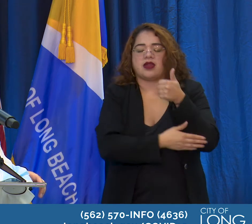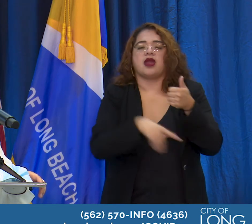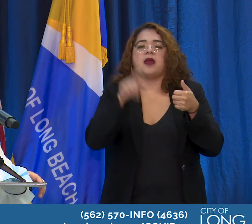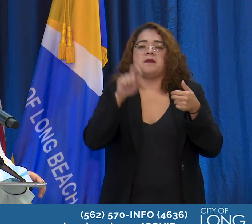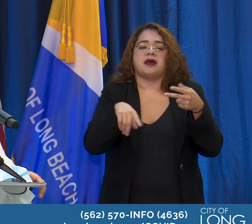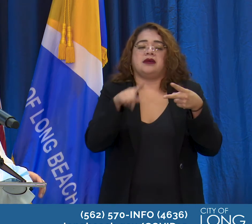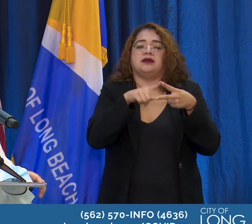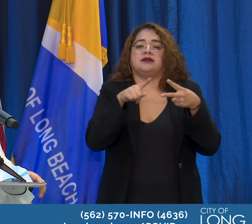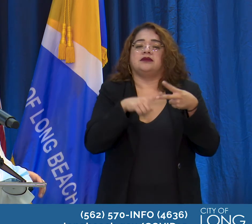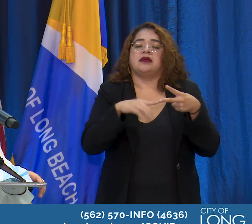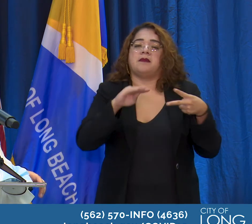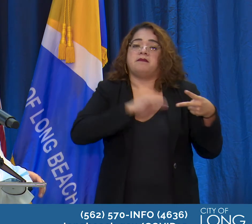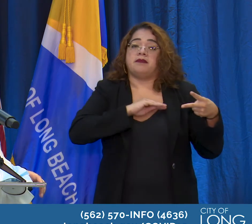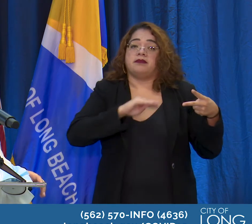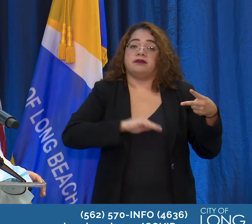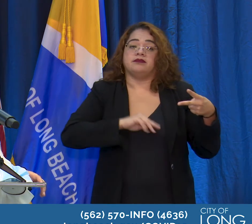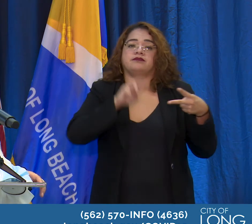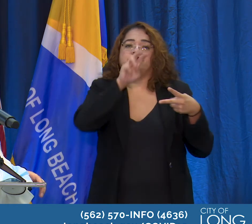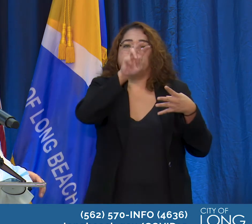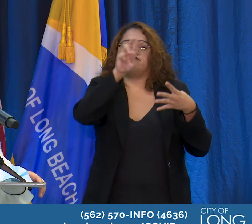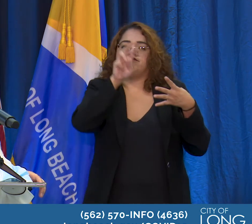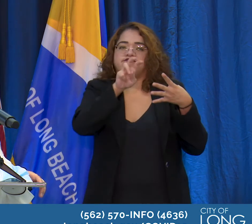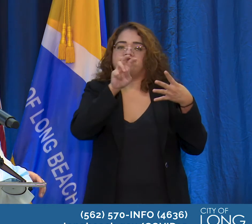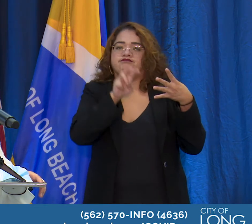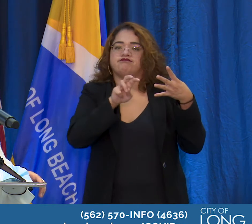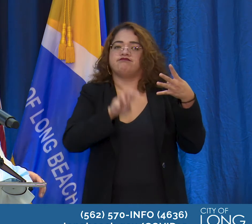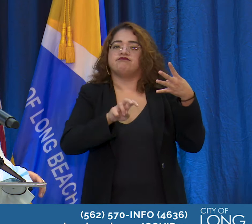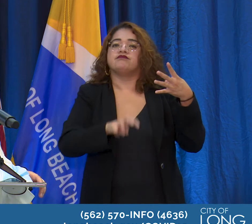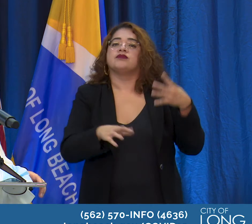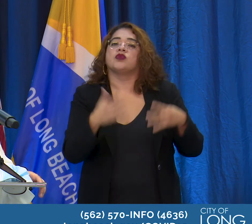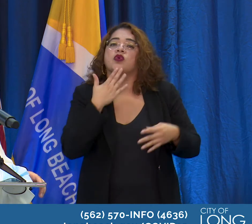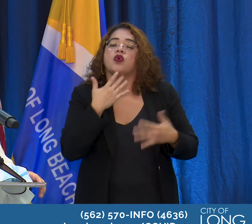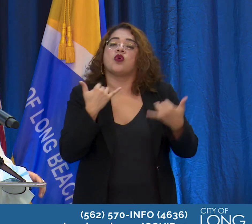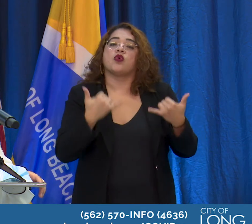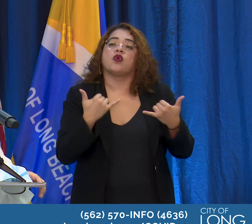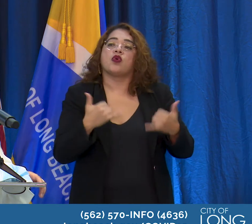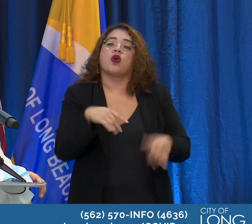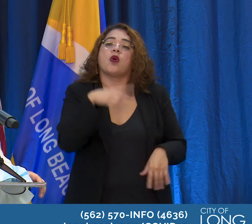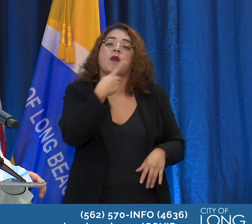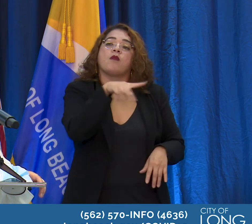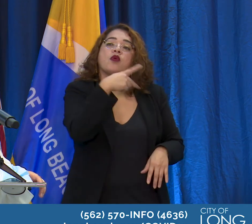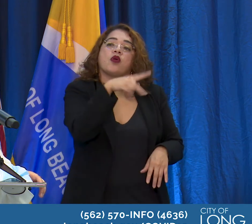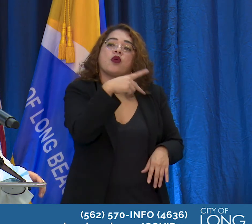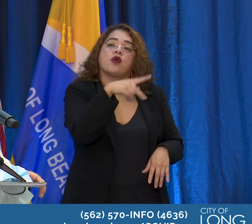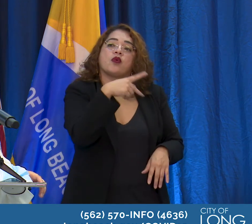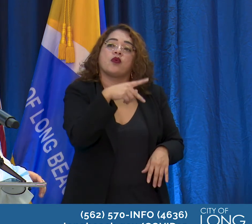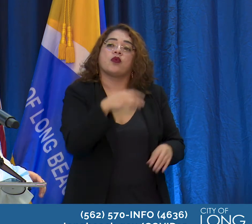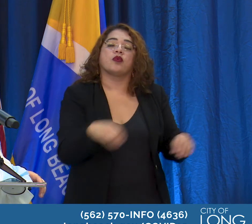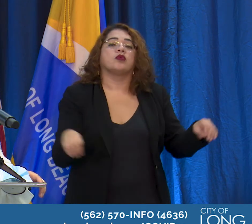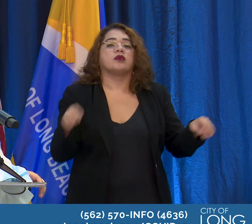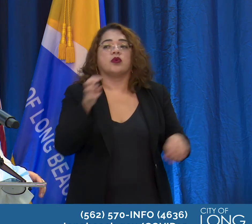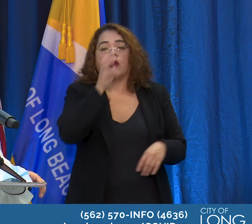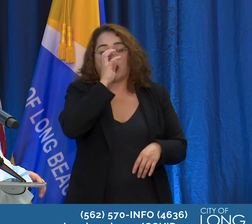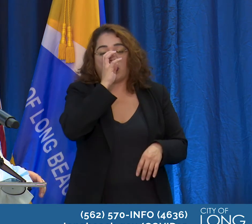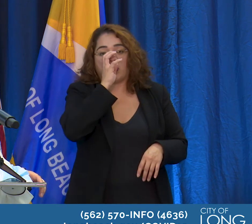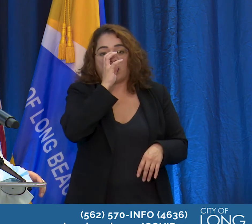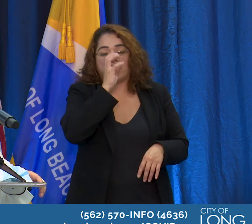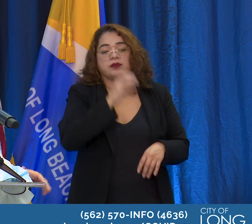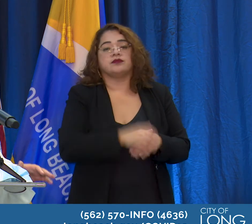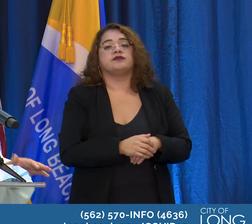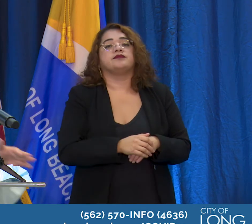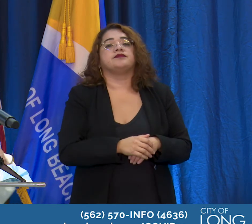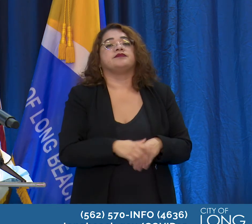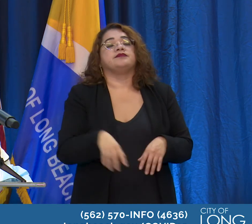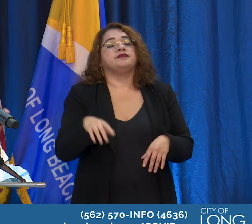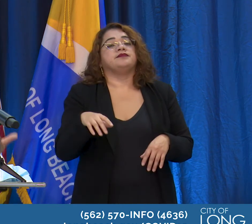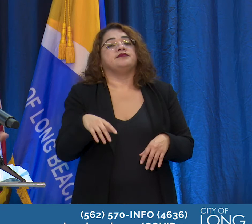siguiente nivel. Mencioné anteriormente que estamos en el nivel morado, que es el más restrictivo a causa